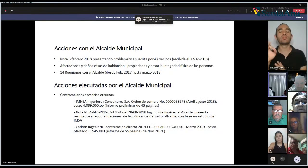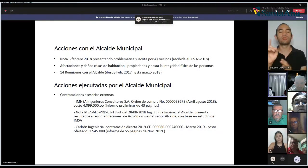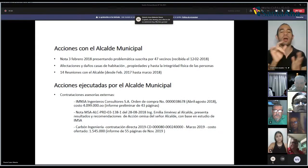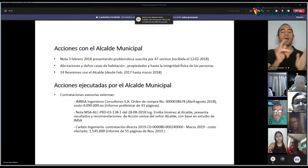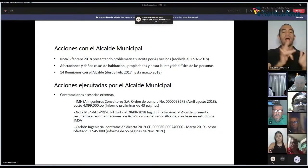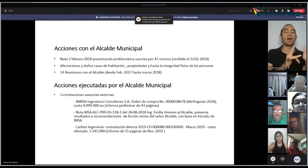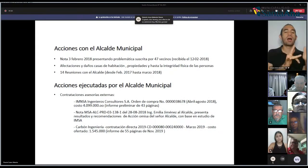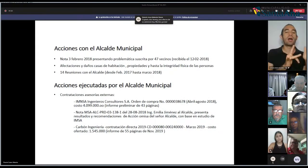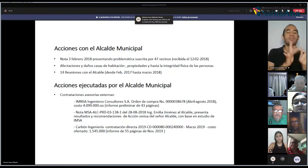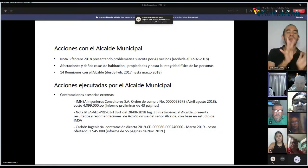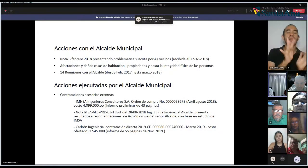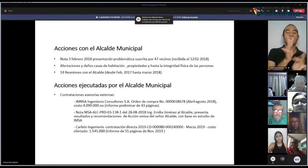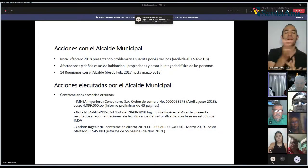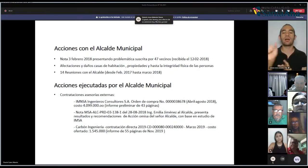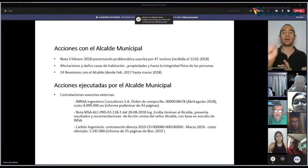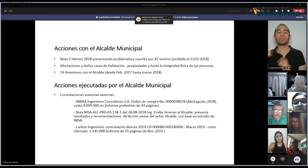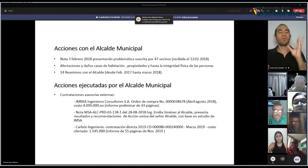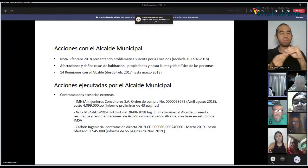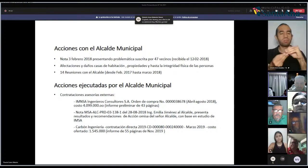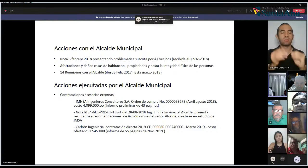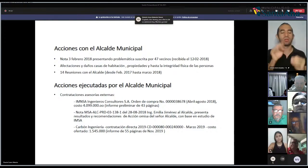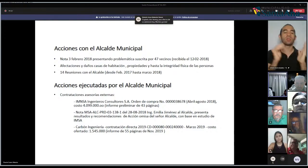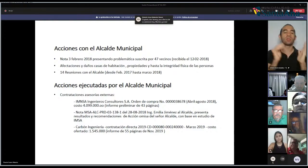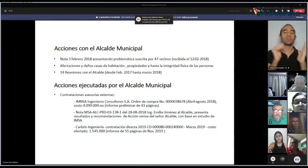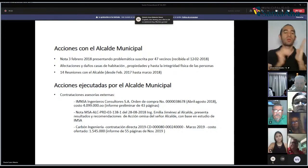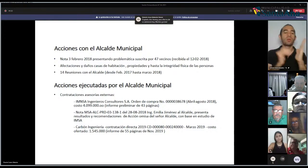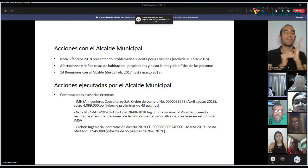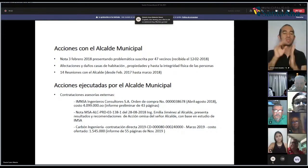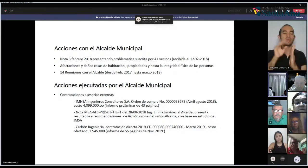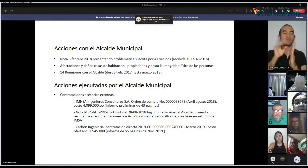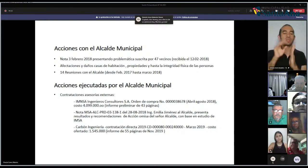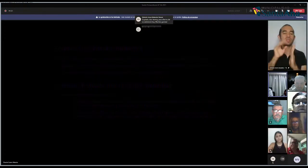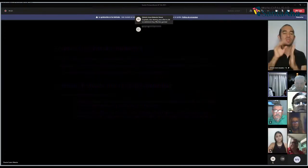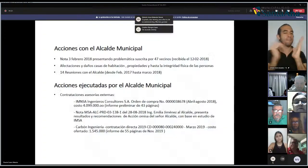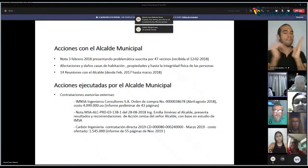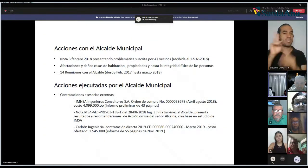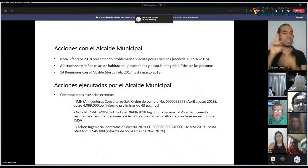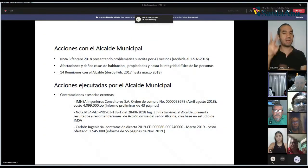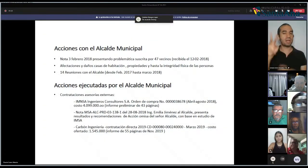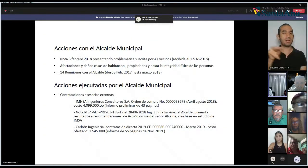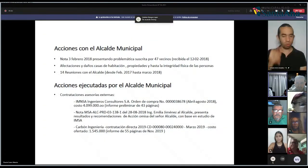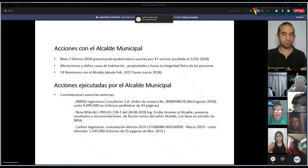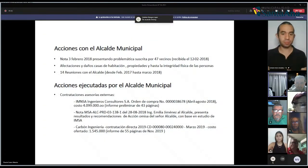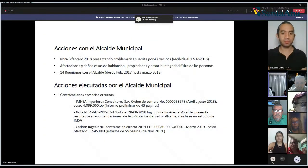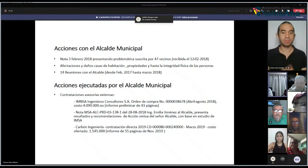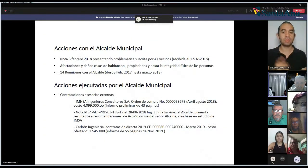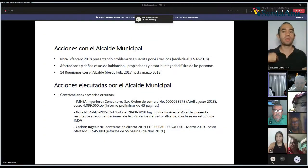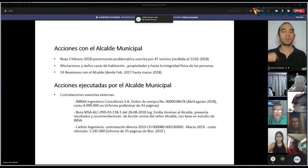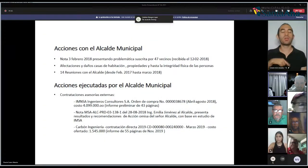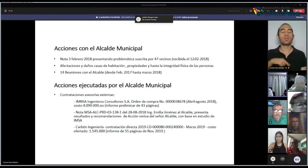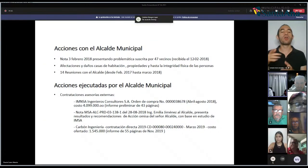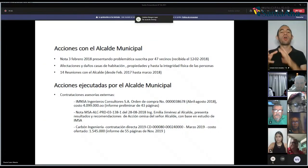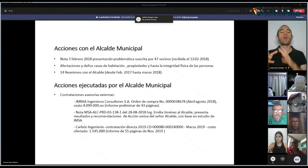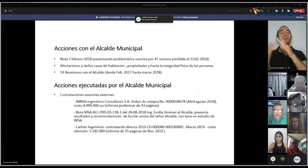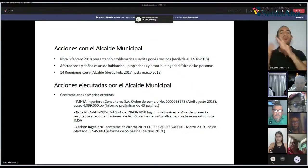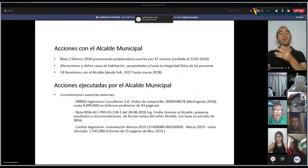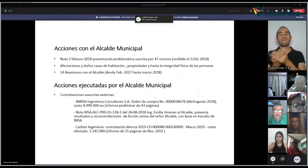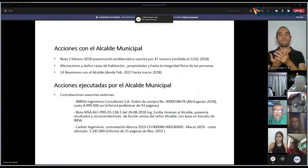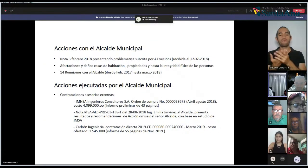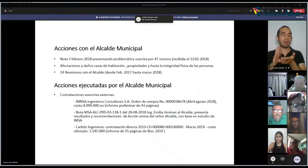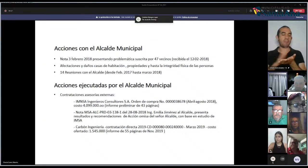si nosotros tuvimos copia de un informe preliminar de 43 páginas verá que esta empresa éste presentó a